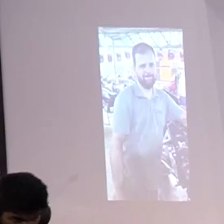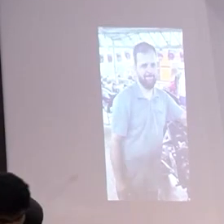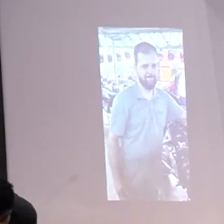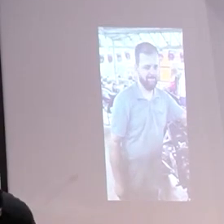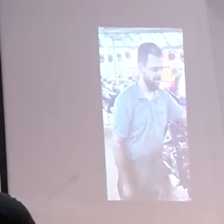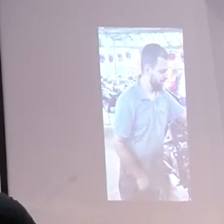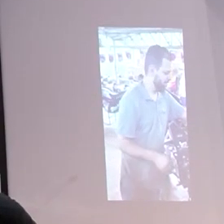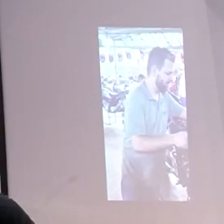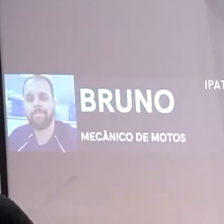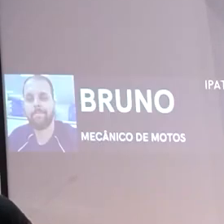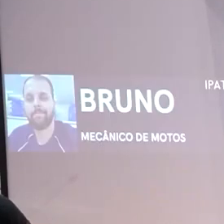Um abraço, pessoal.